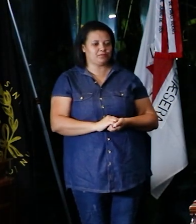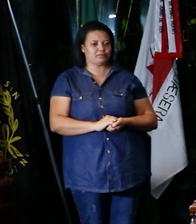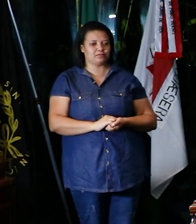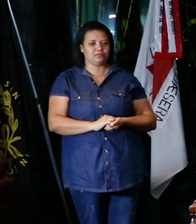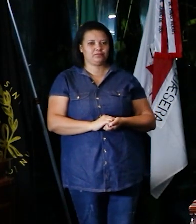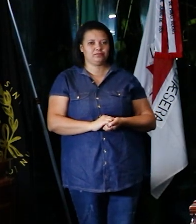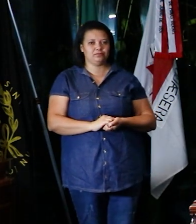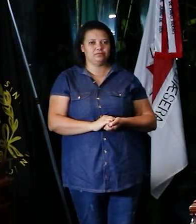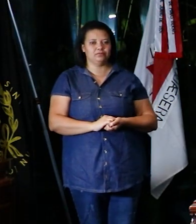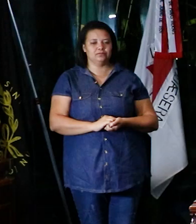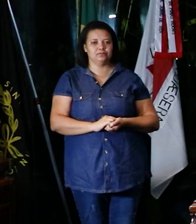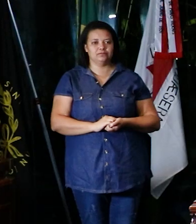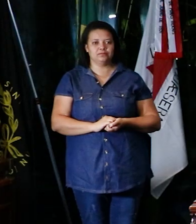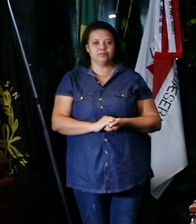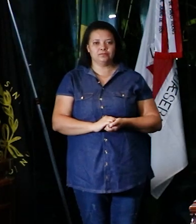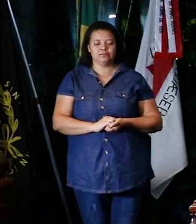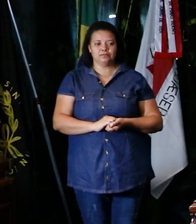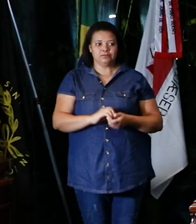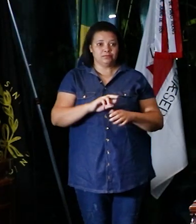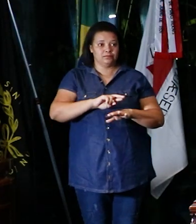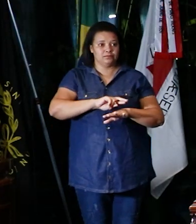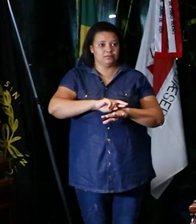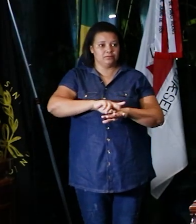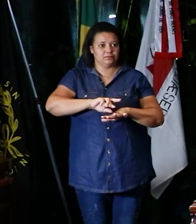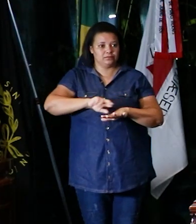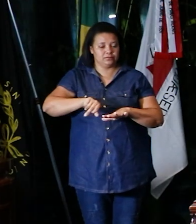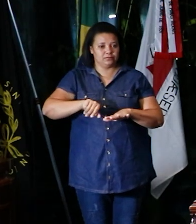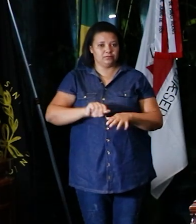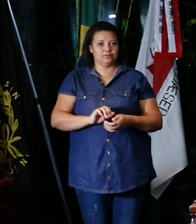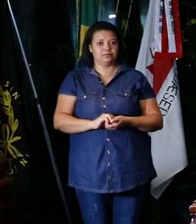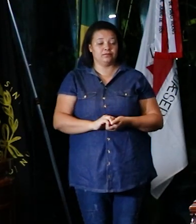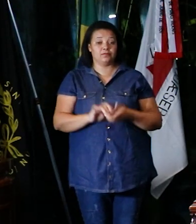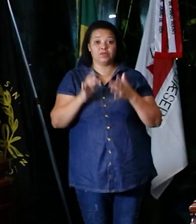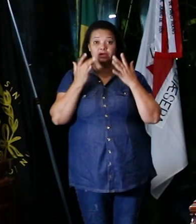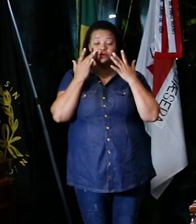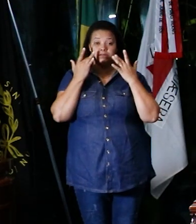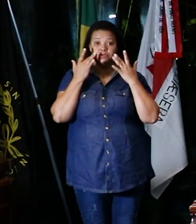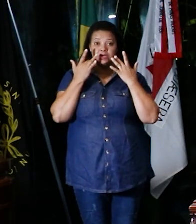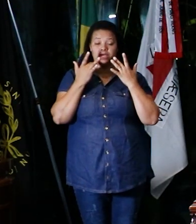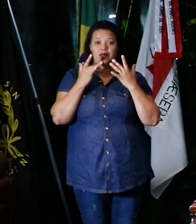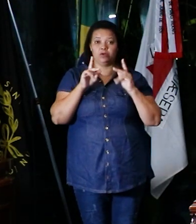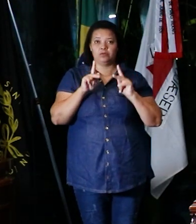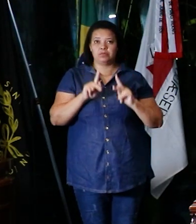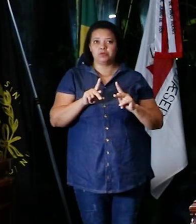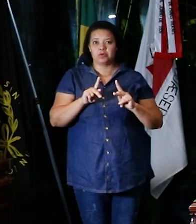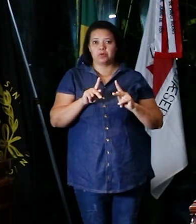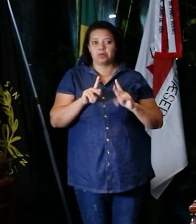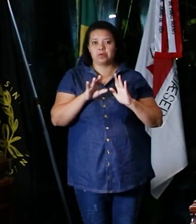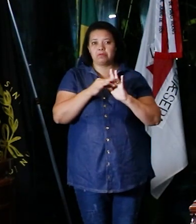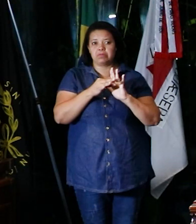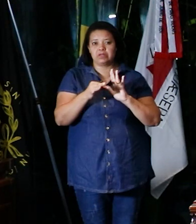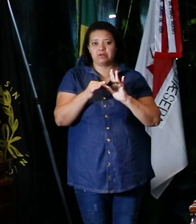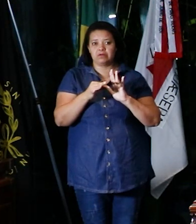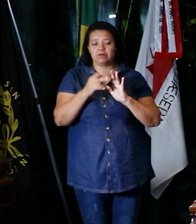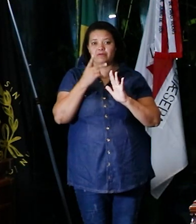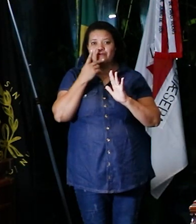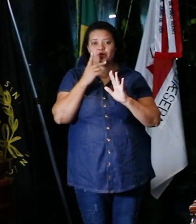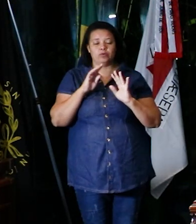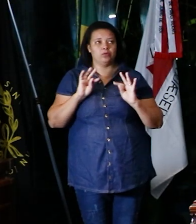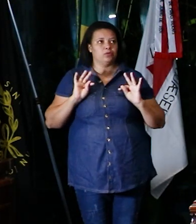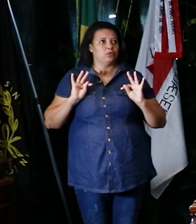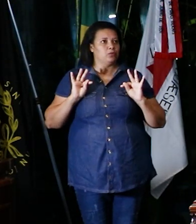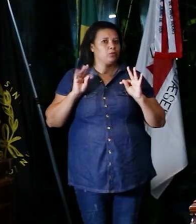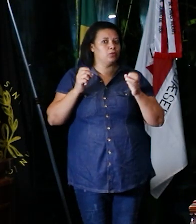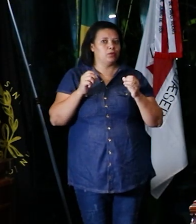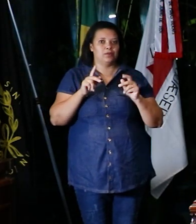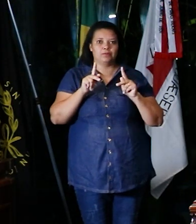Mireille Darc, etc. De teatro, falou praticamente de todo mundo